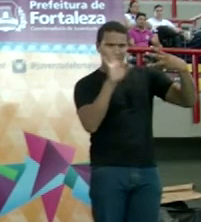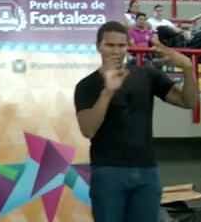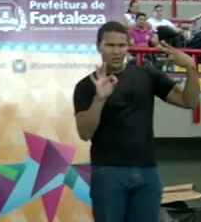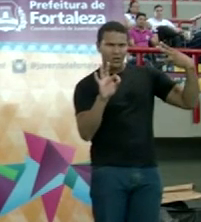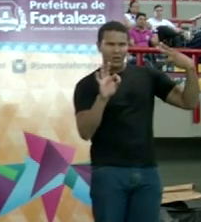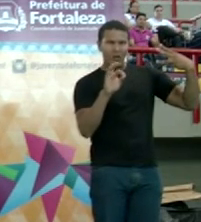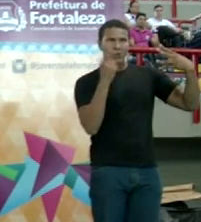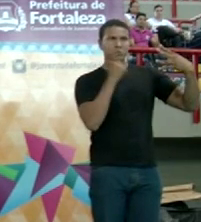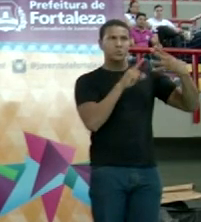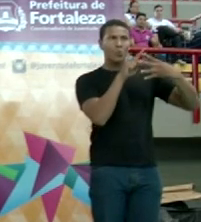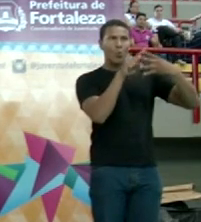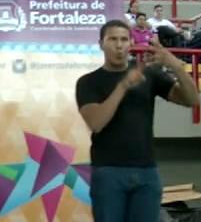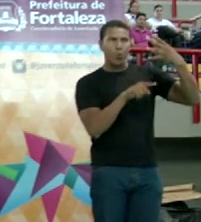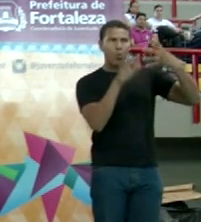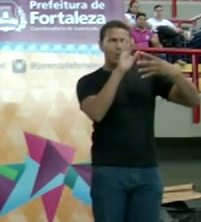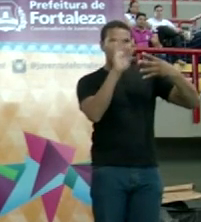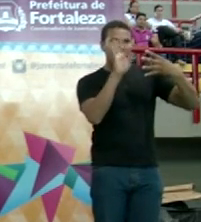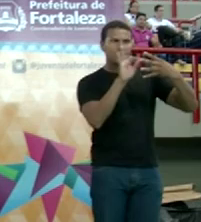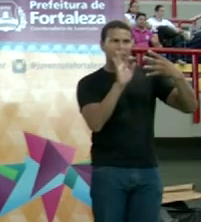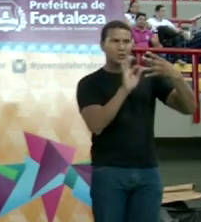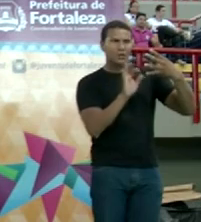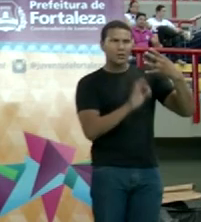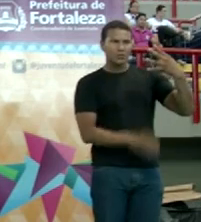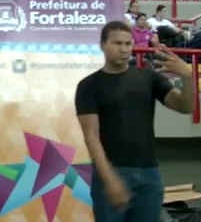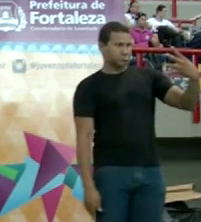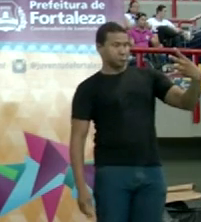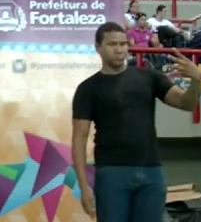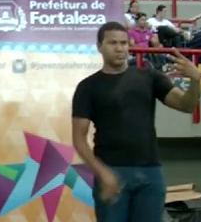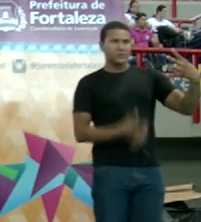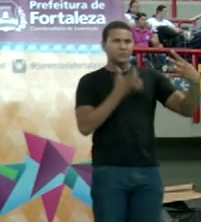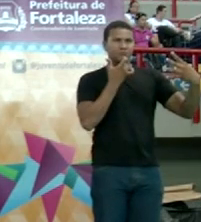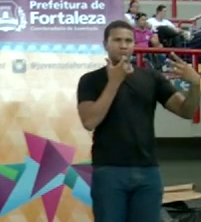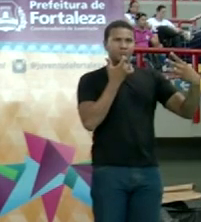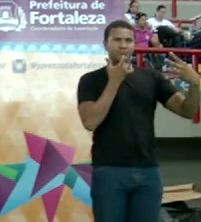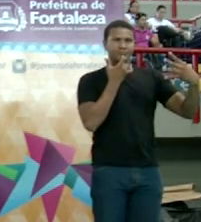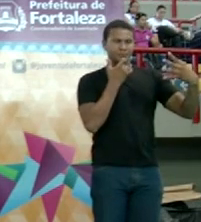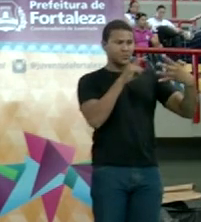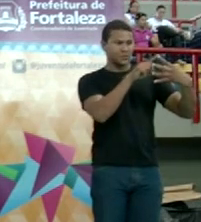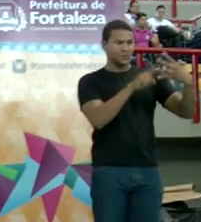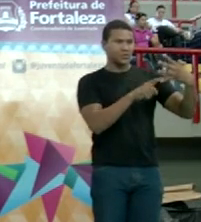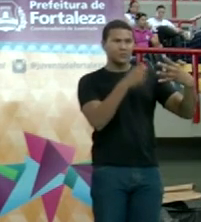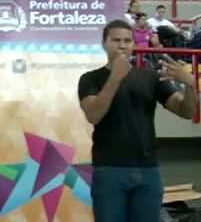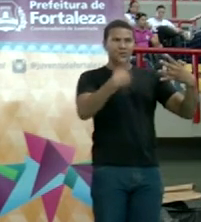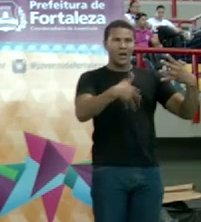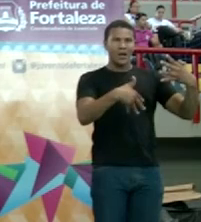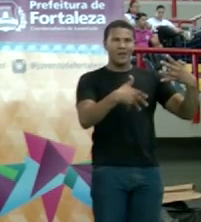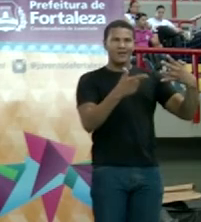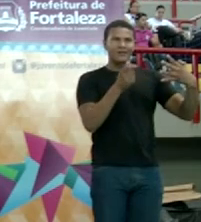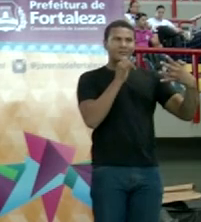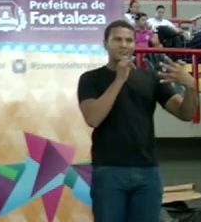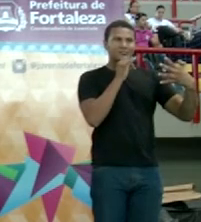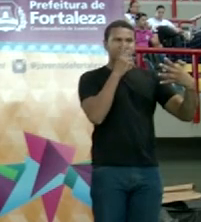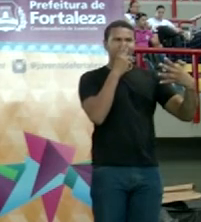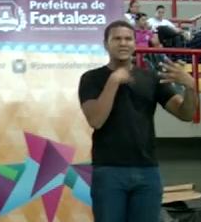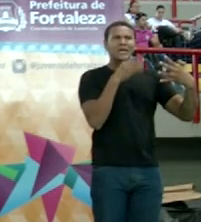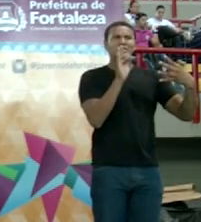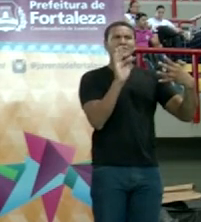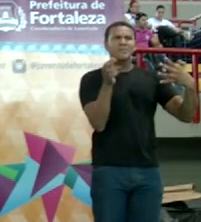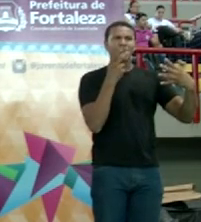de um texto que o Enem quer. Você disse, a maioridade penal no Brasil é uma ideia